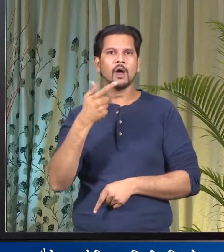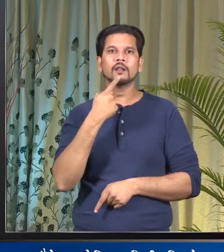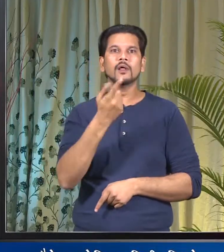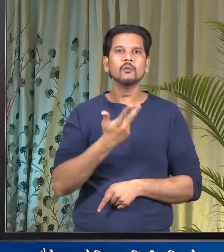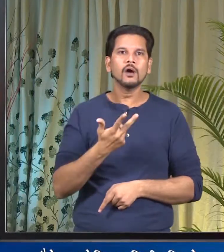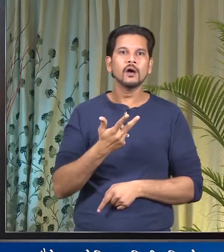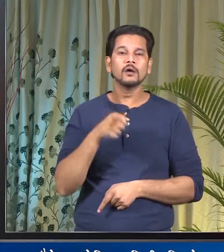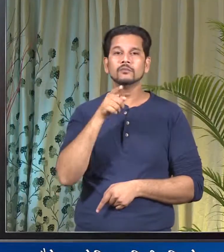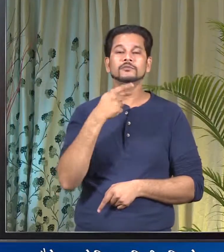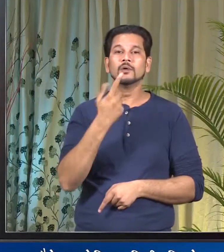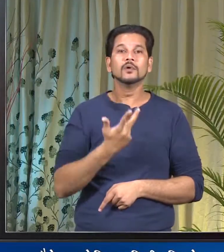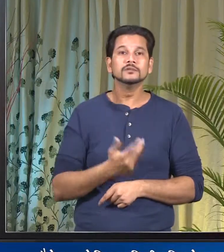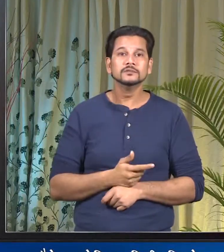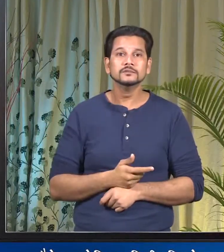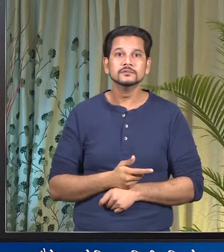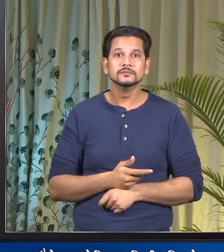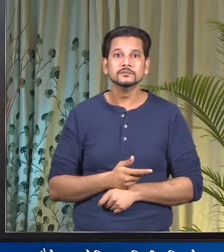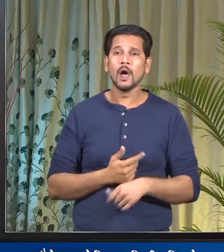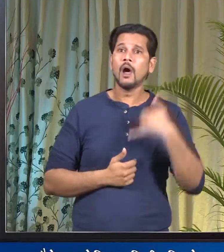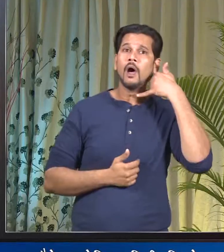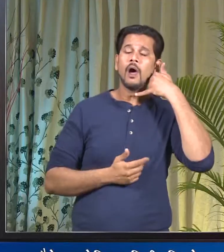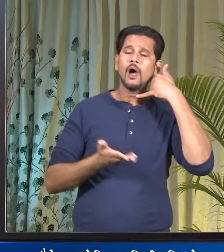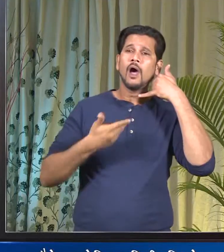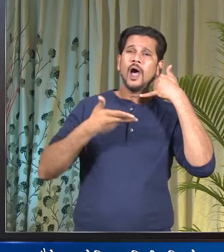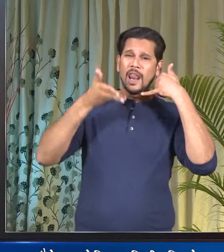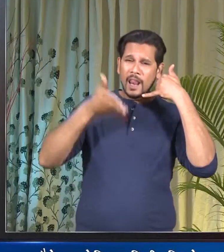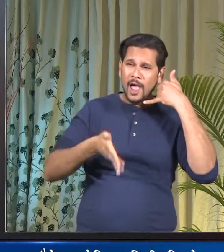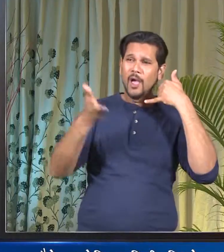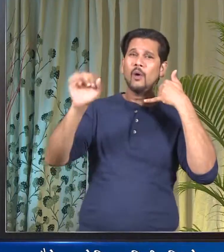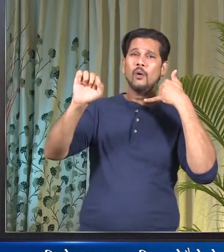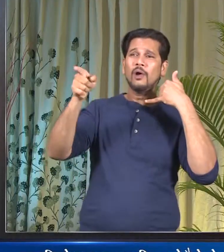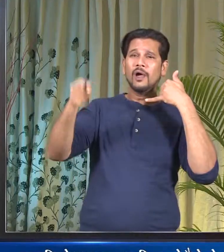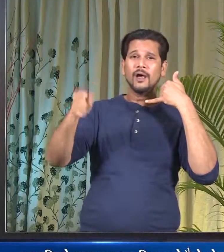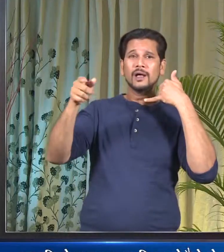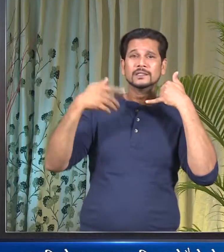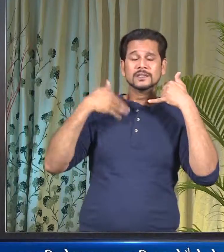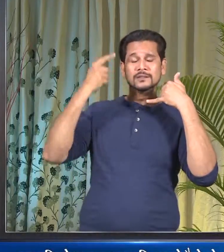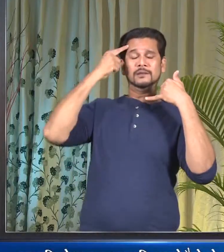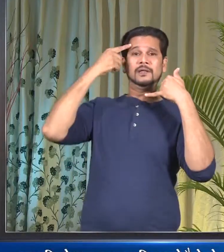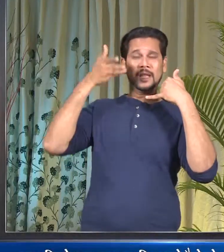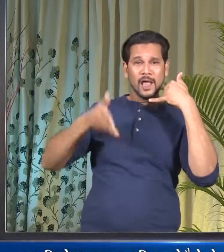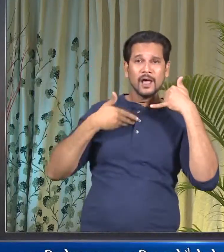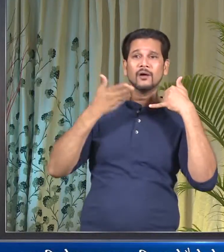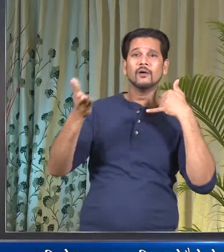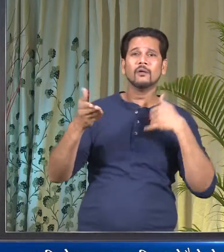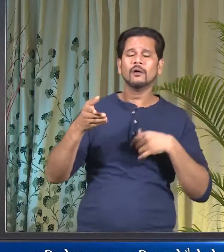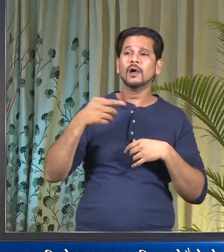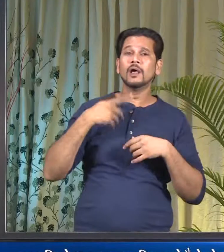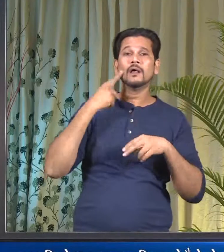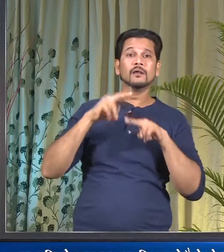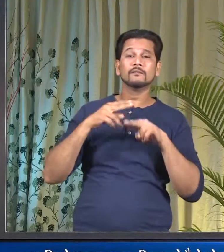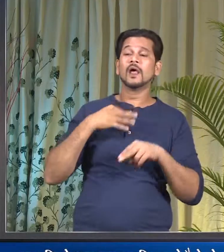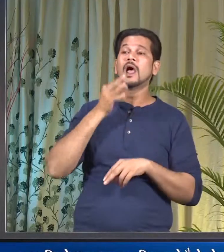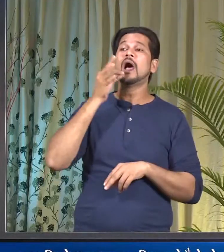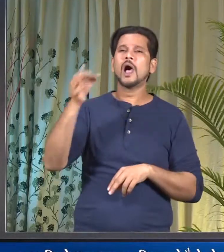क्या कहते है अब भी आपको याद कर रहे थे उस व्यक्ती से अगर पूछा जाए क्या